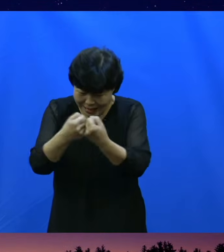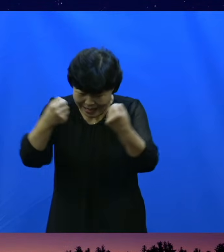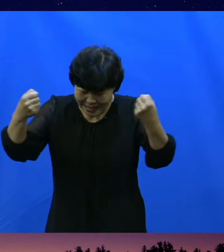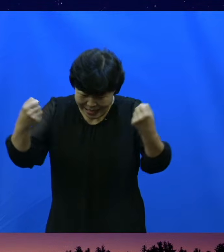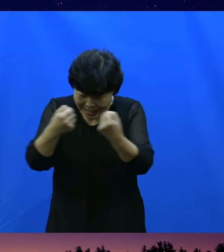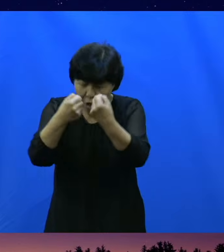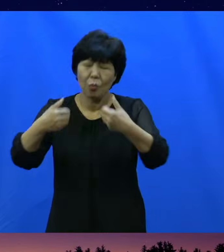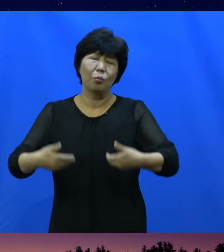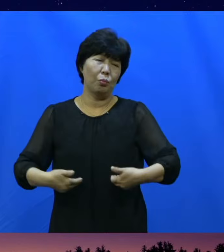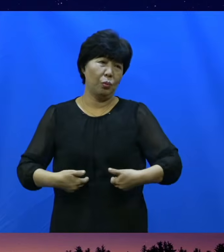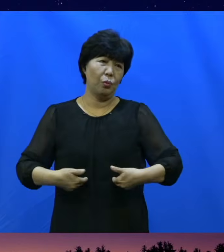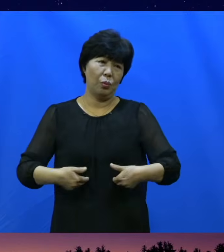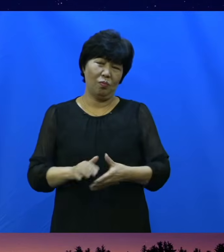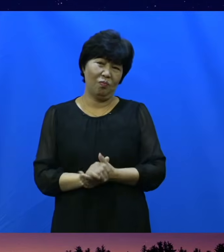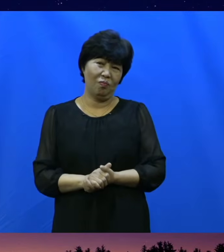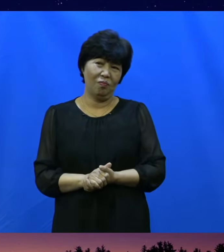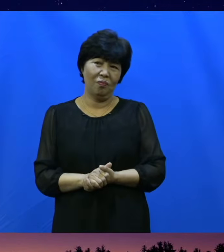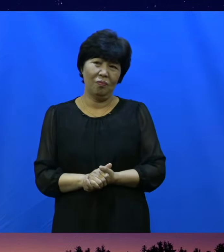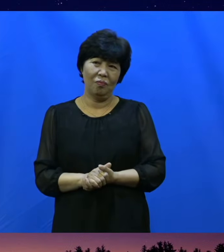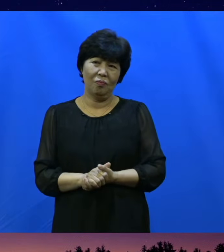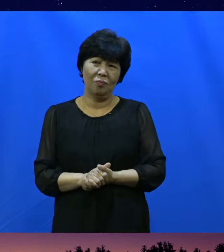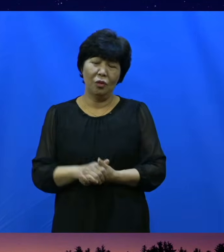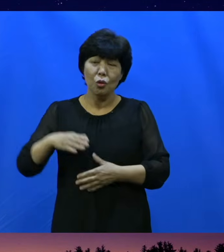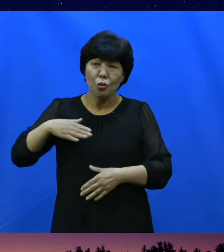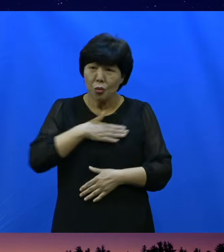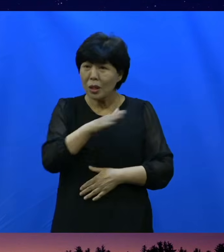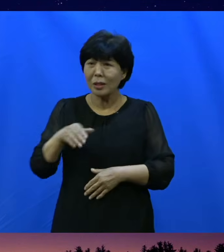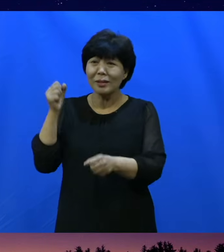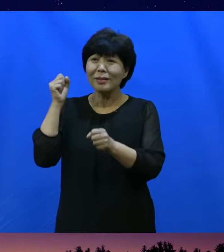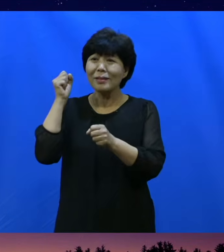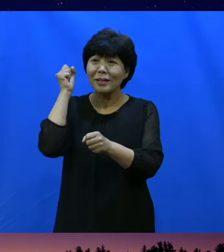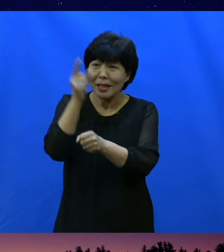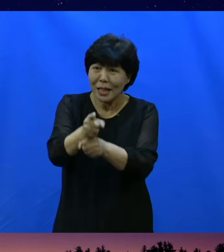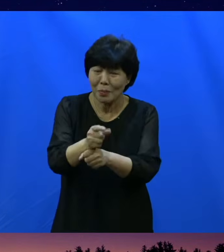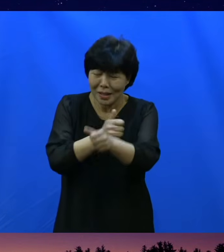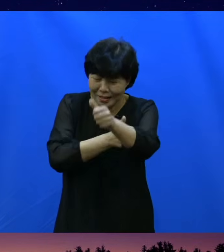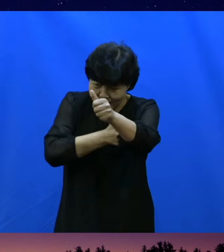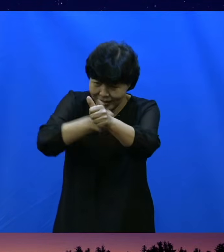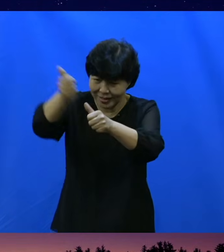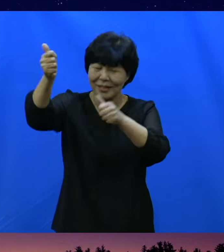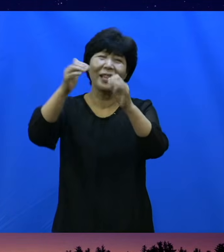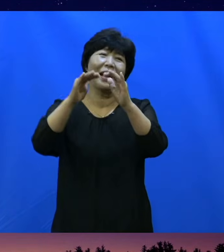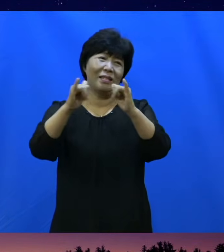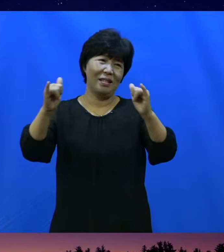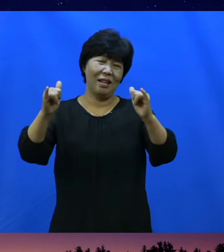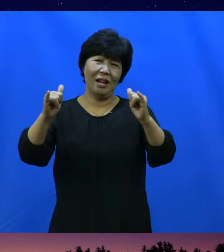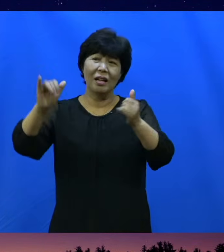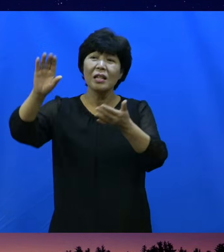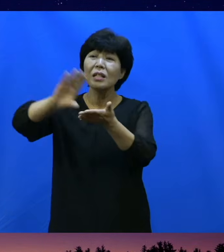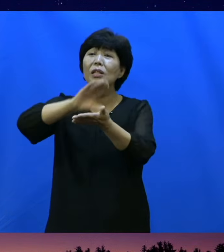우리가 수세에 몰릴 이유가 하나도 없어. 왜? 이미 그리스도 안에서 승리한 자들이기 때문에 그렇다는 거예요.